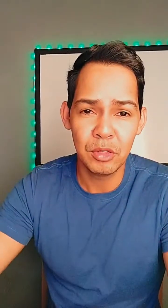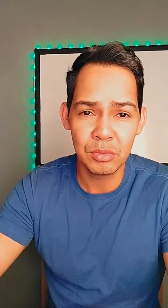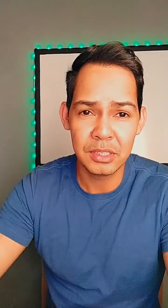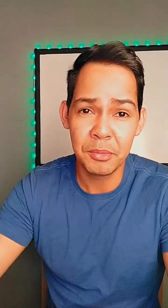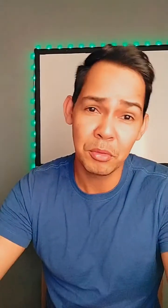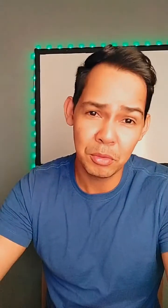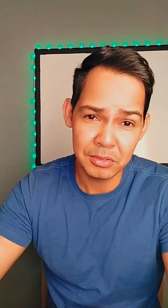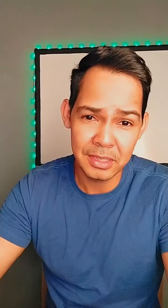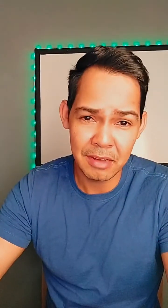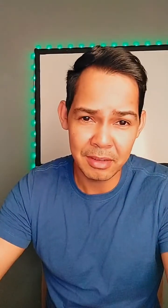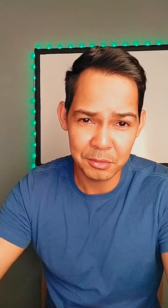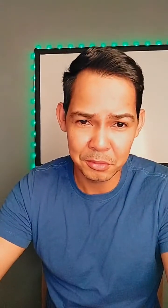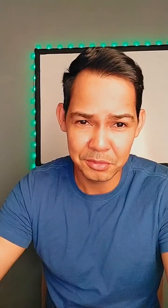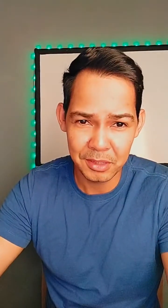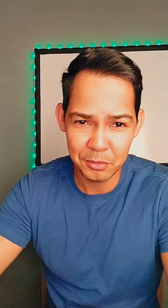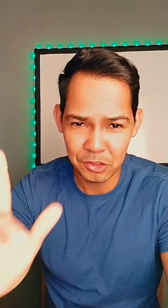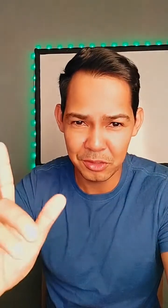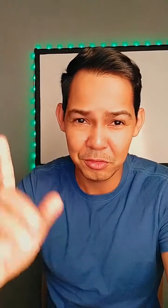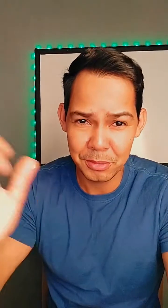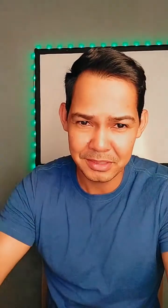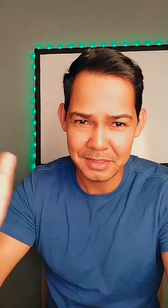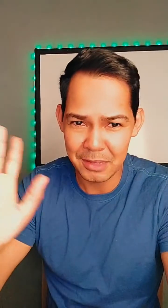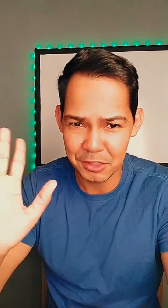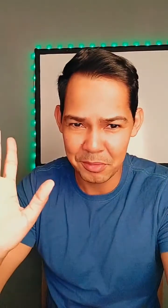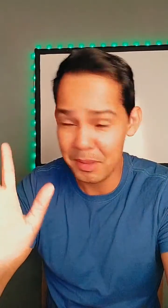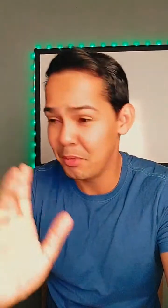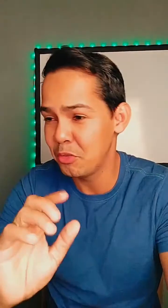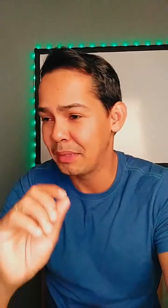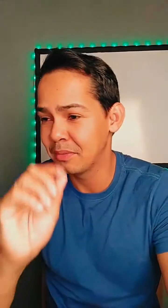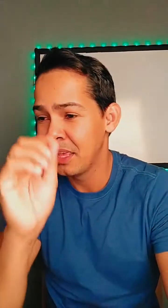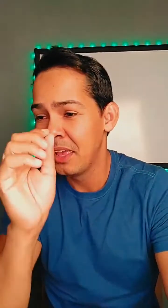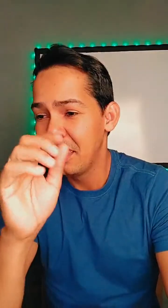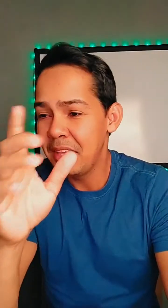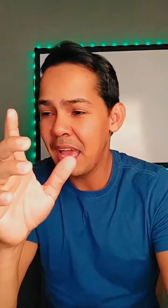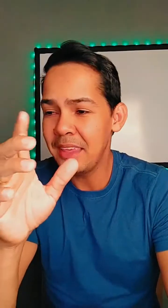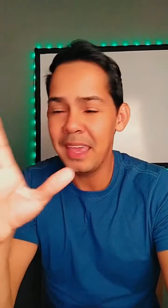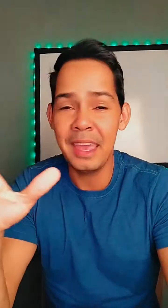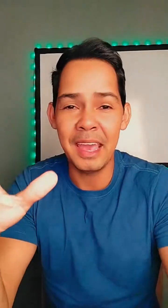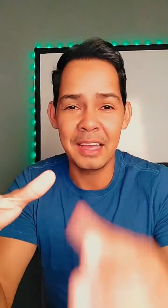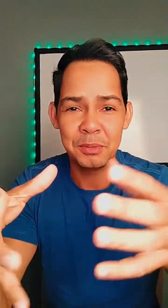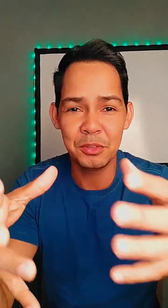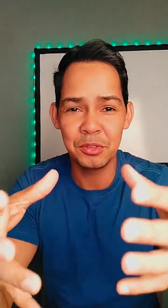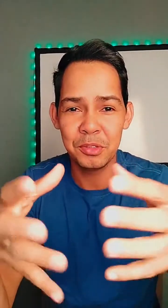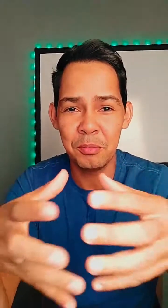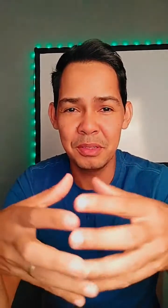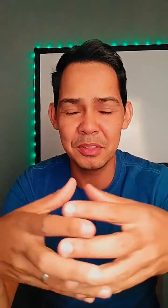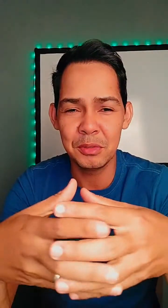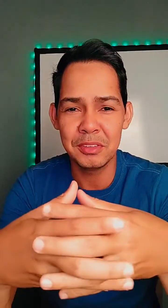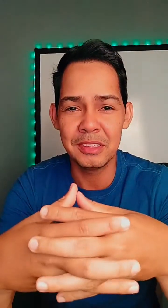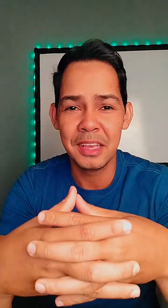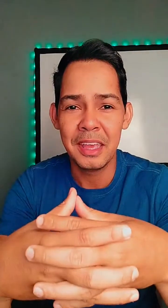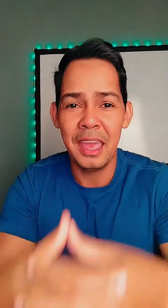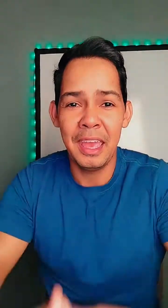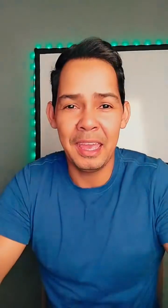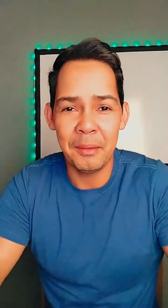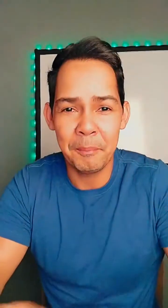aqui porque eu não consigo gravar tudo, né? Um dia eu vou, mas a idade já não me permite mais. E aí as pessoas ficam pensando assim, para a gente